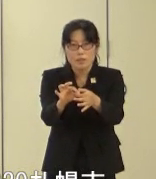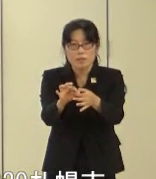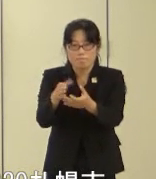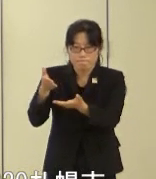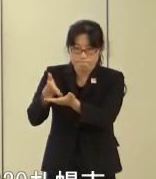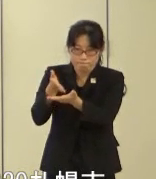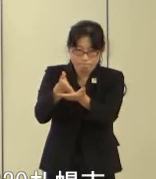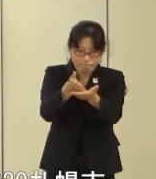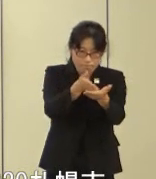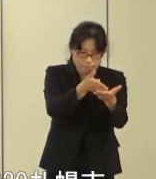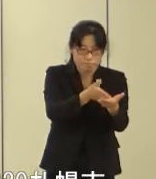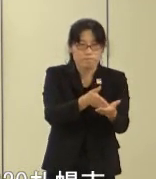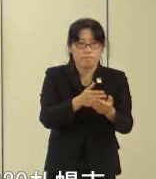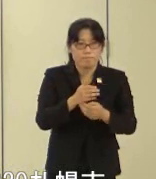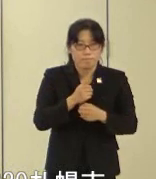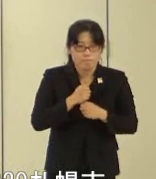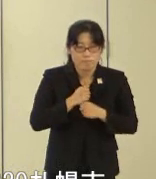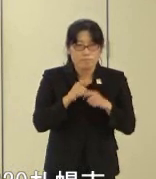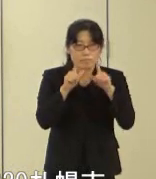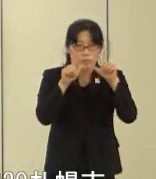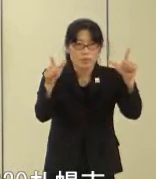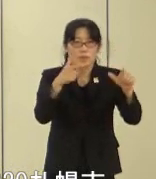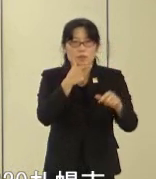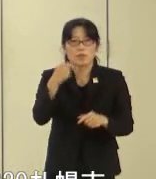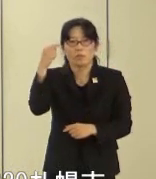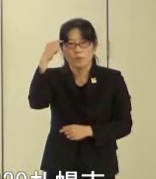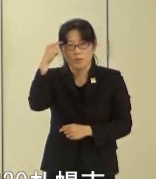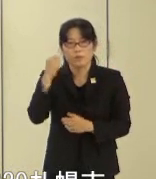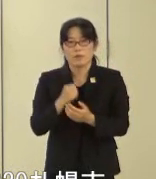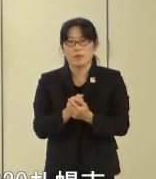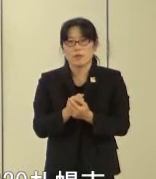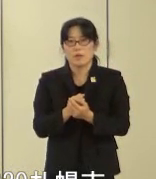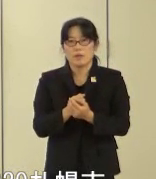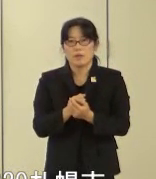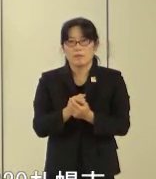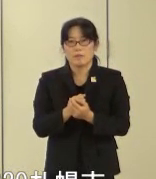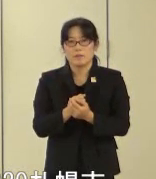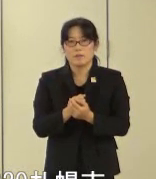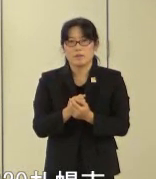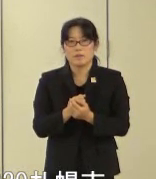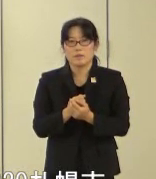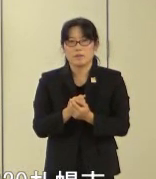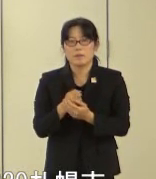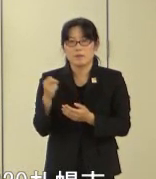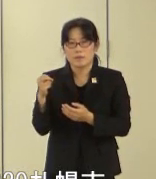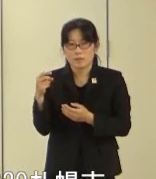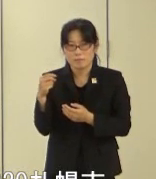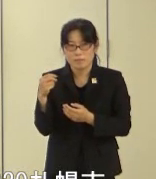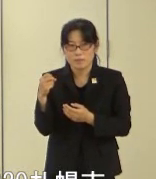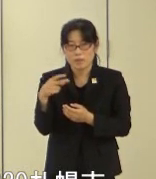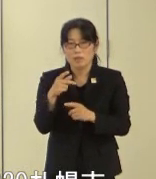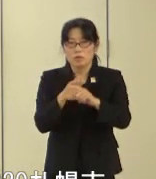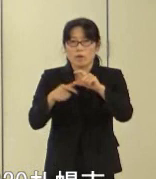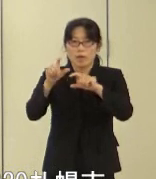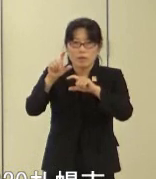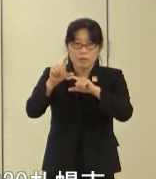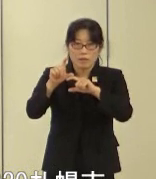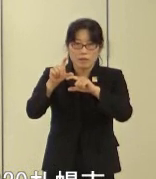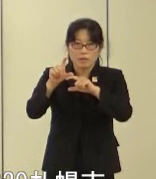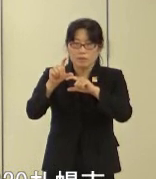けていきたいというふうに思います。加えてですね、これまでの活動に加えて、よ